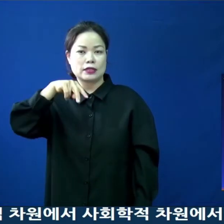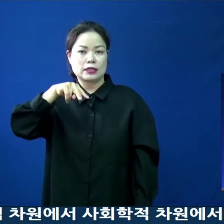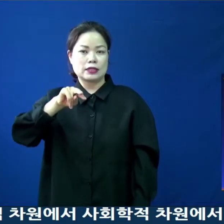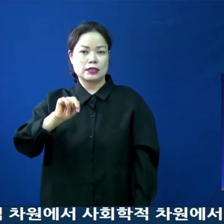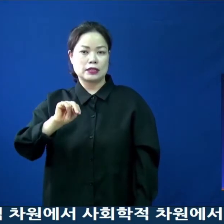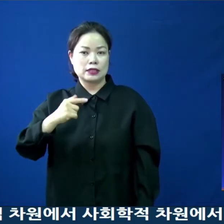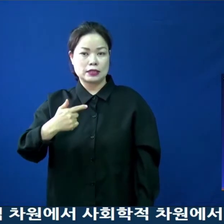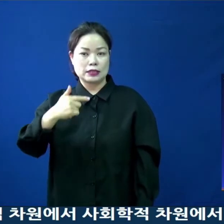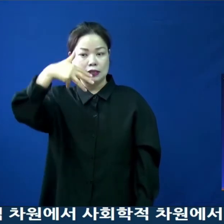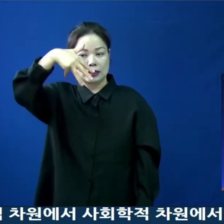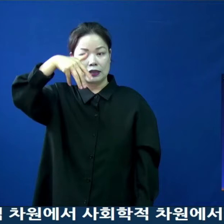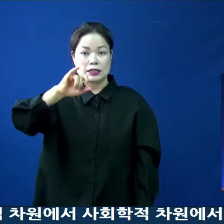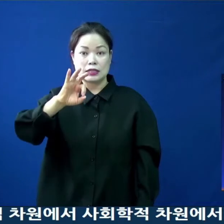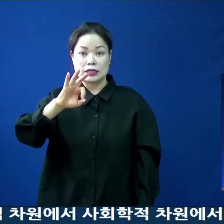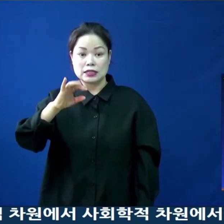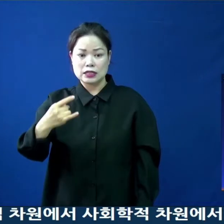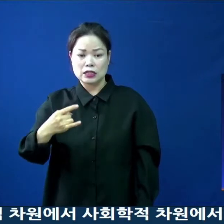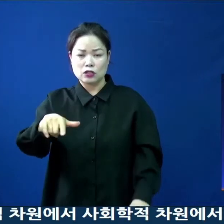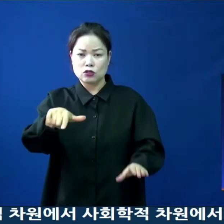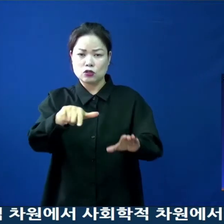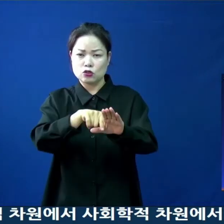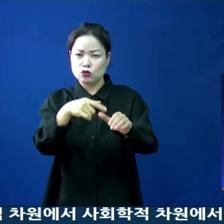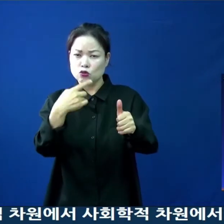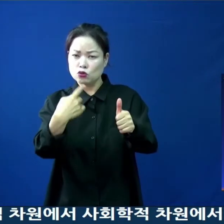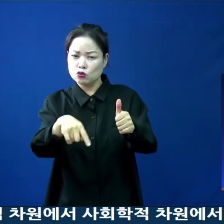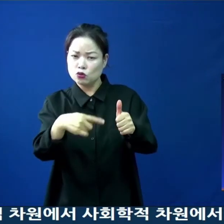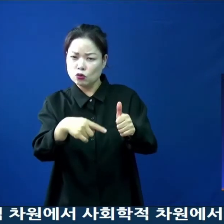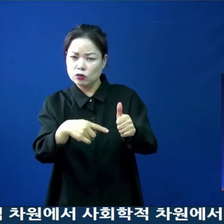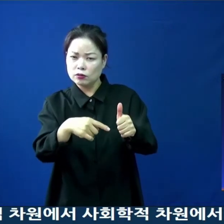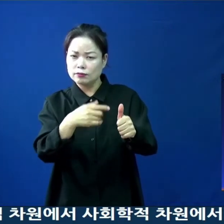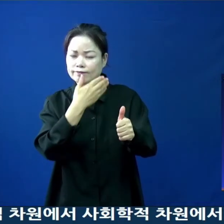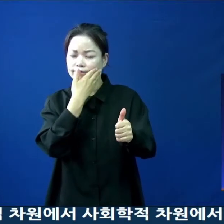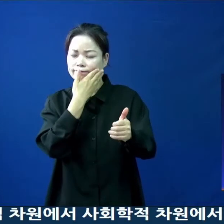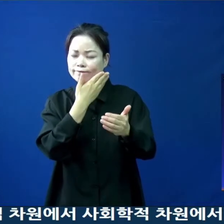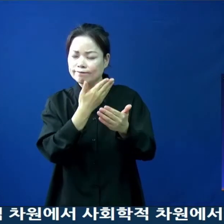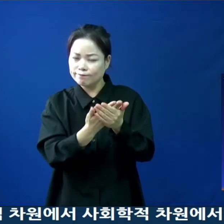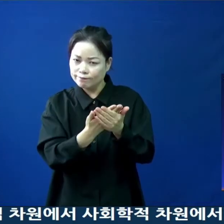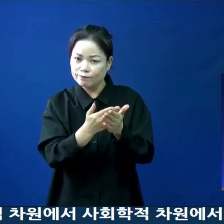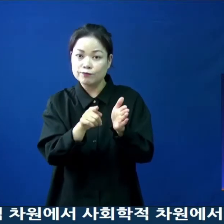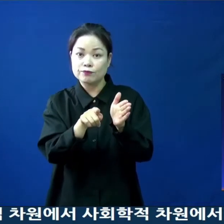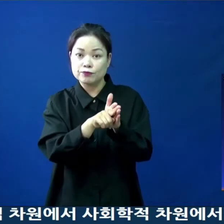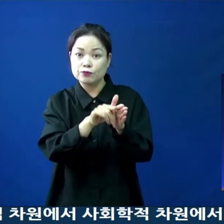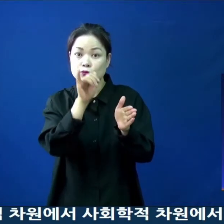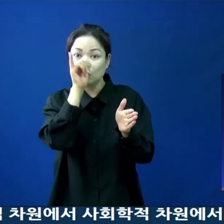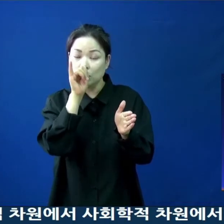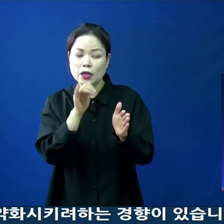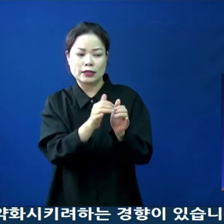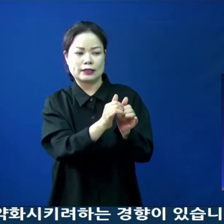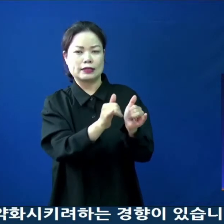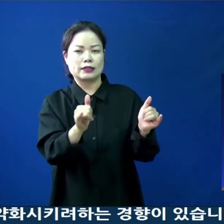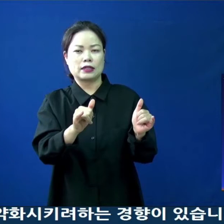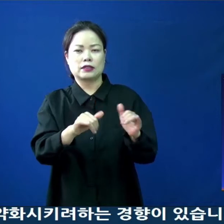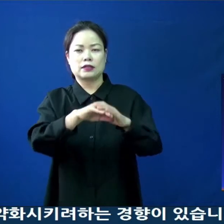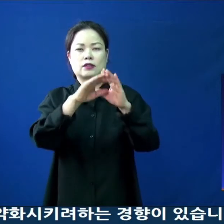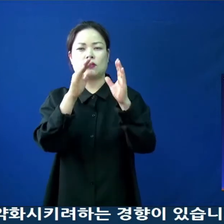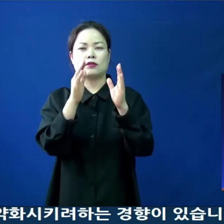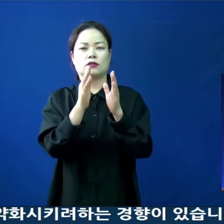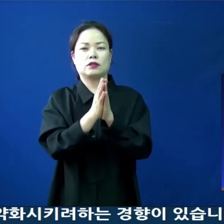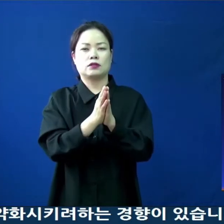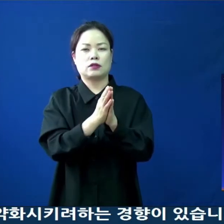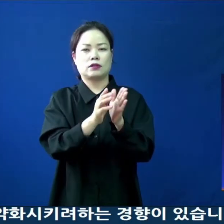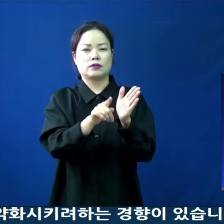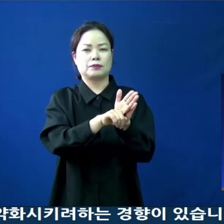이신칭의의 교리에 중요한 신학적 전제가 있습니다. 그것은 바로 인간의 전적인